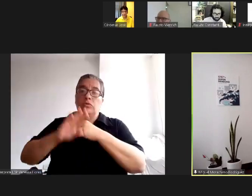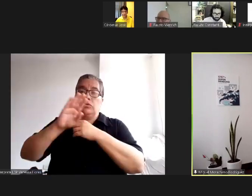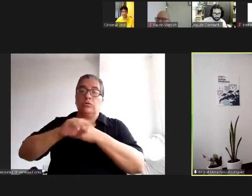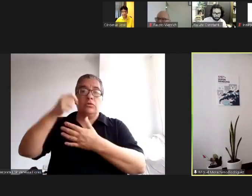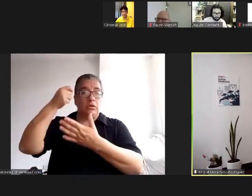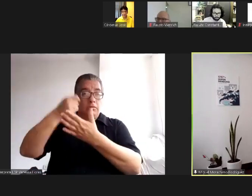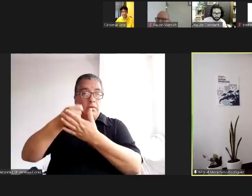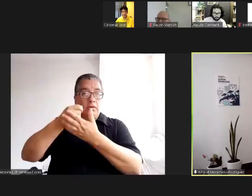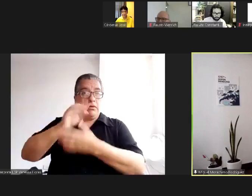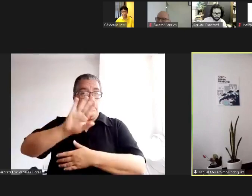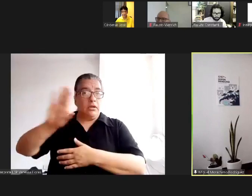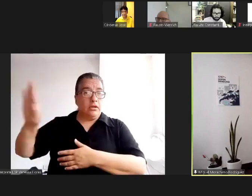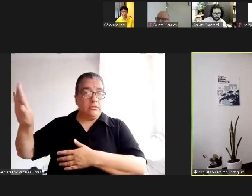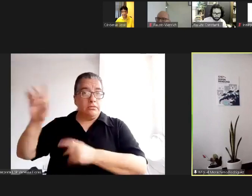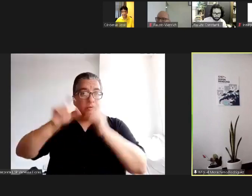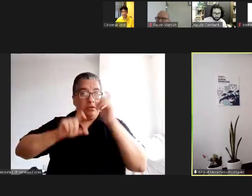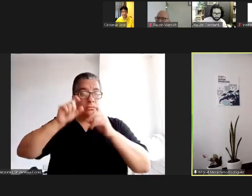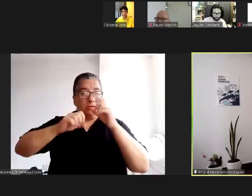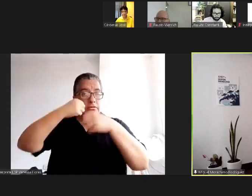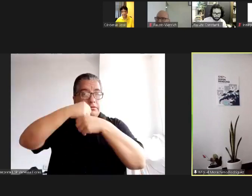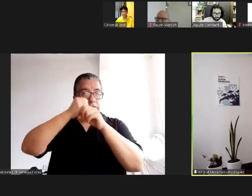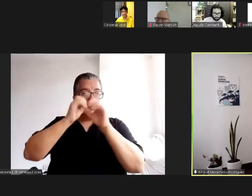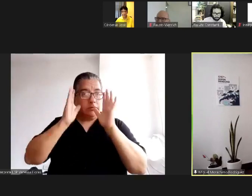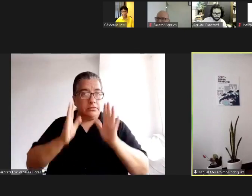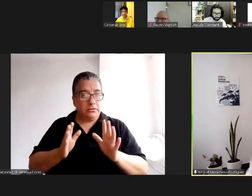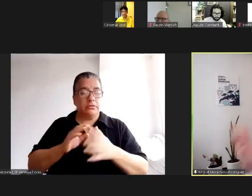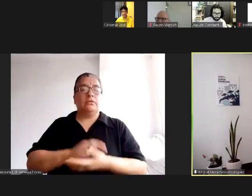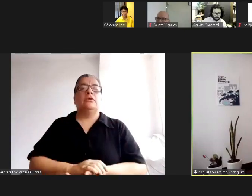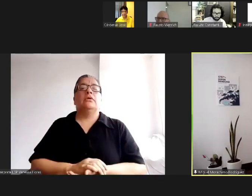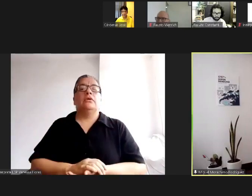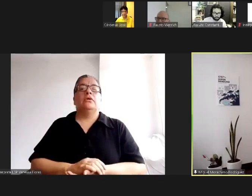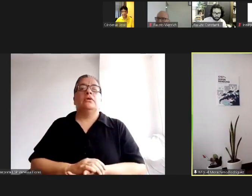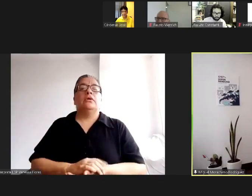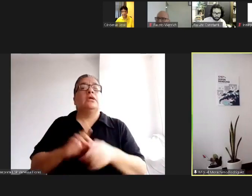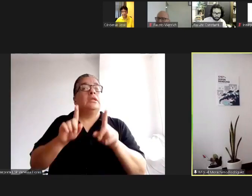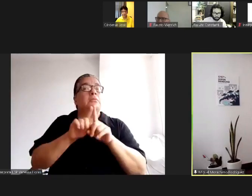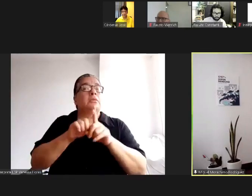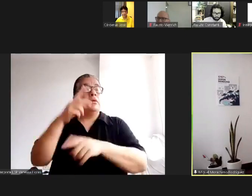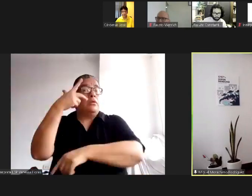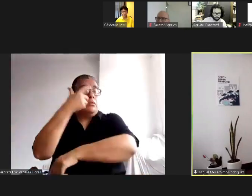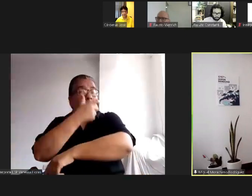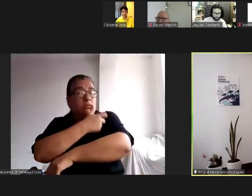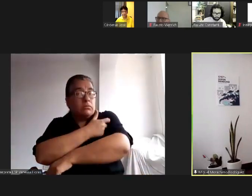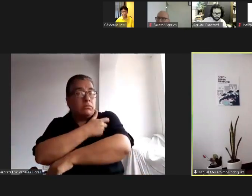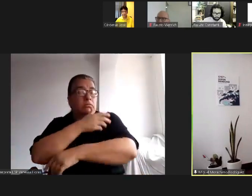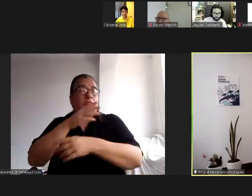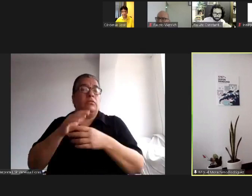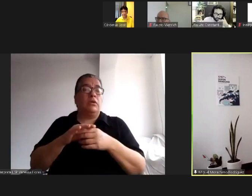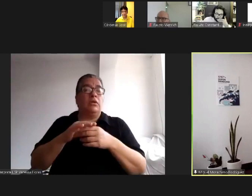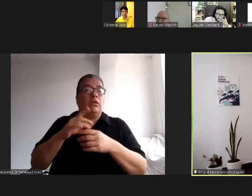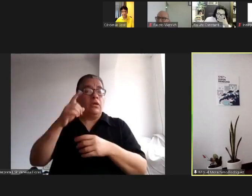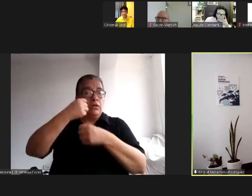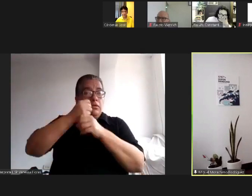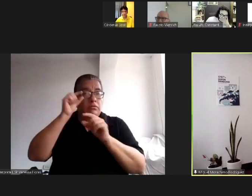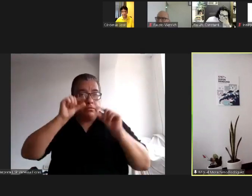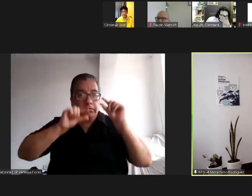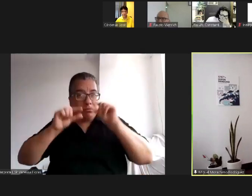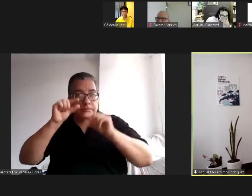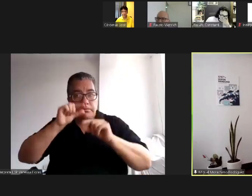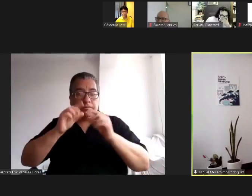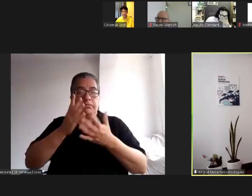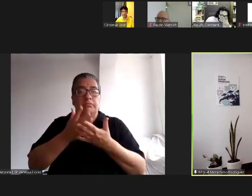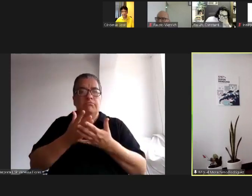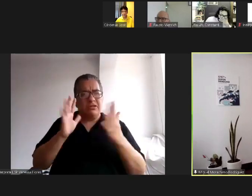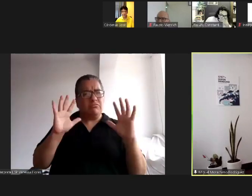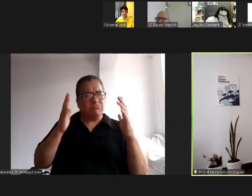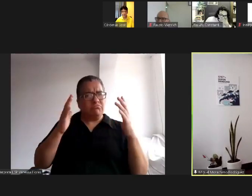el mundo de las patentes y la vacuna también, o sea, existen cosas muy equivalentes, ¿no?